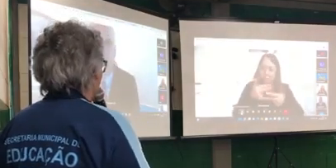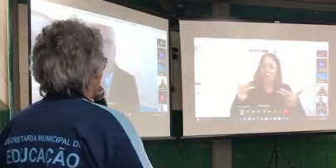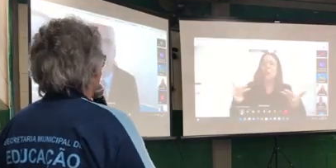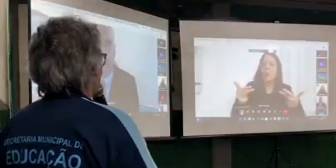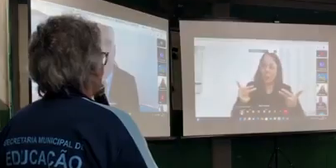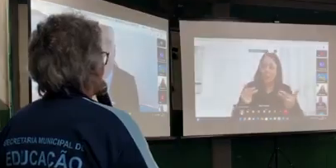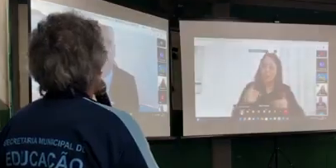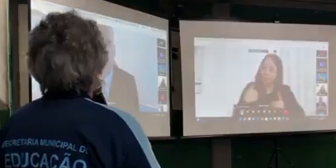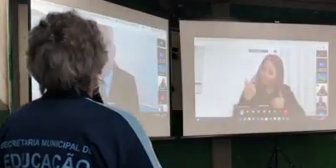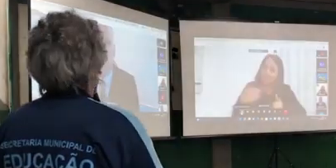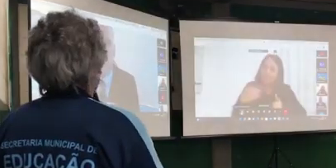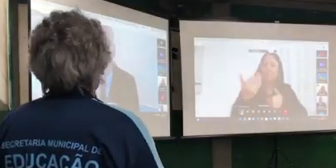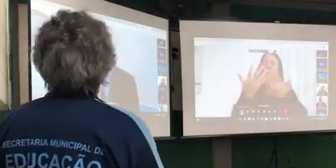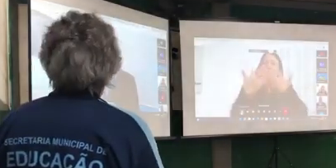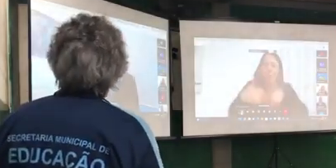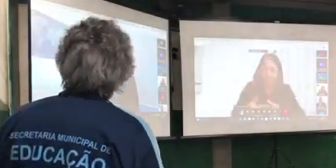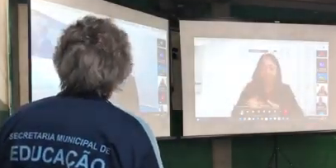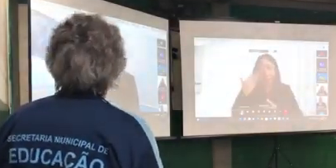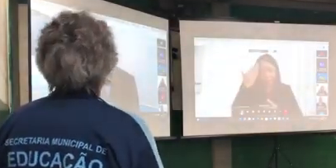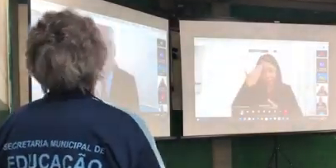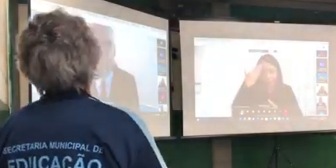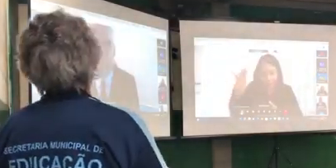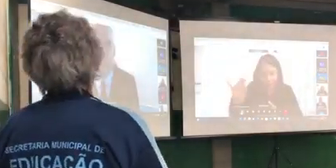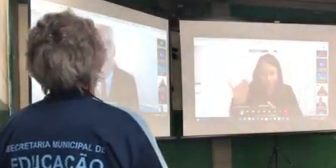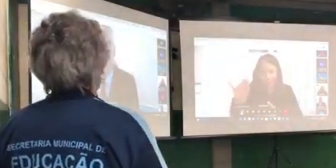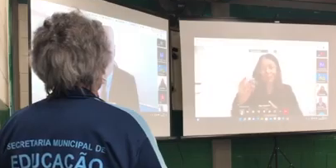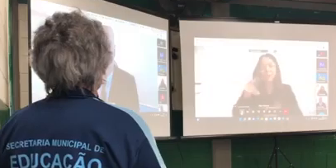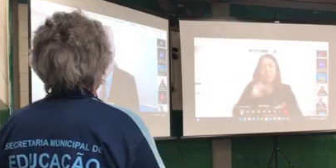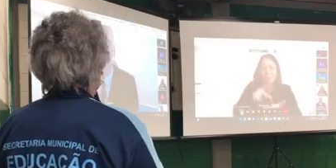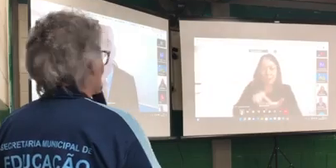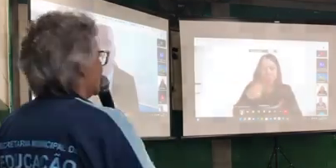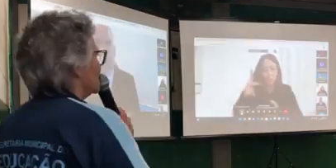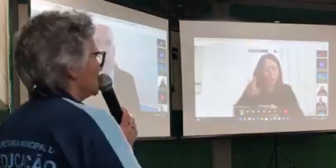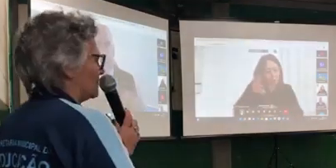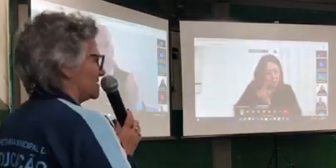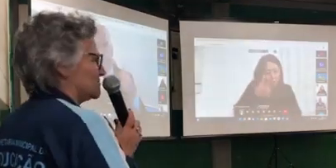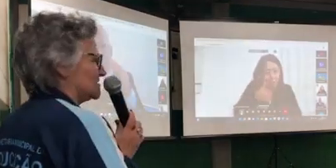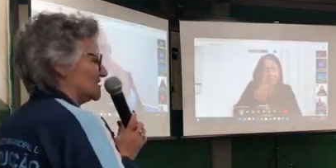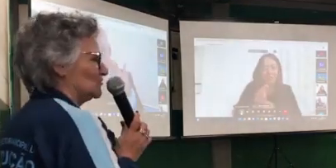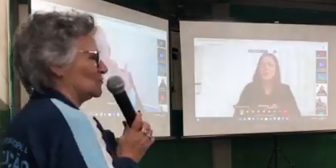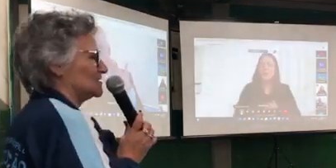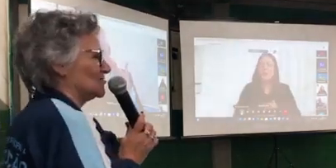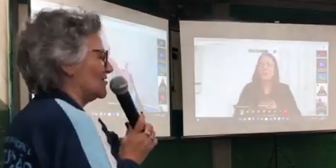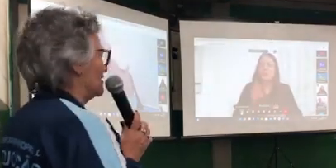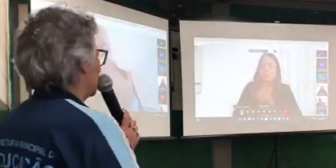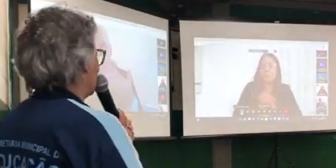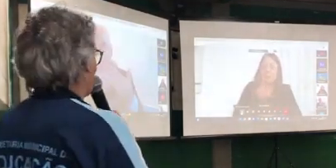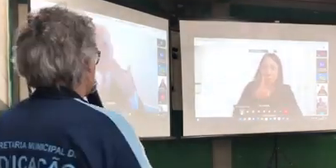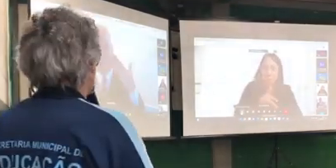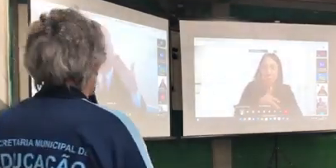funcionarem. Então, agradecemos imensamente a sua participação e a participação do pessoal aqui